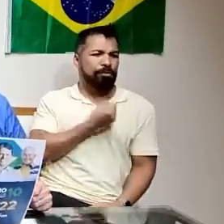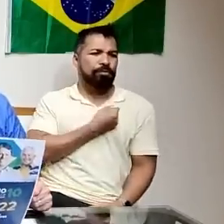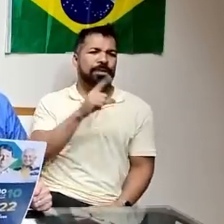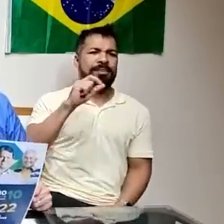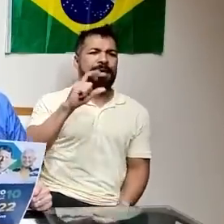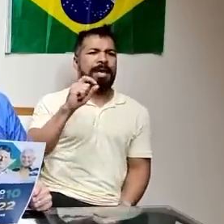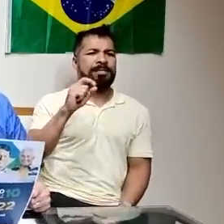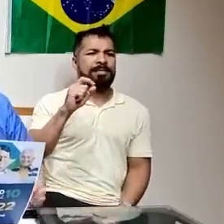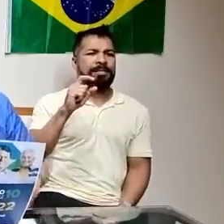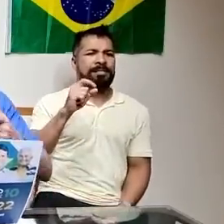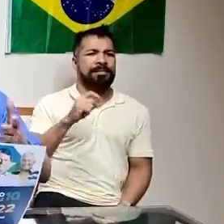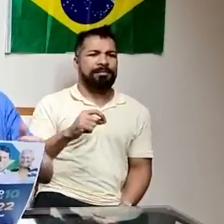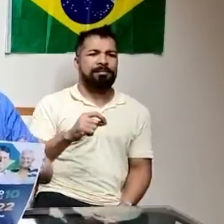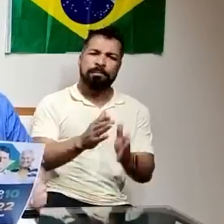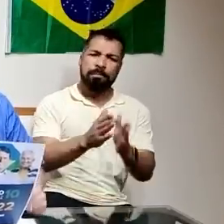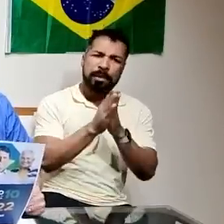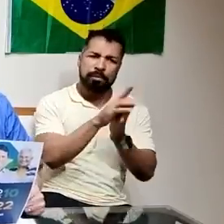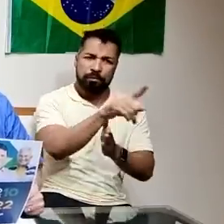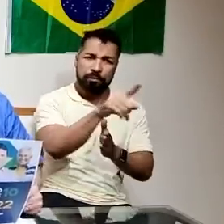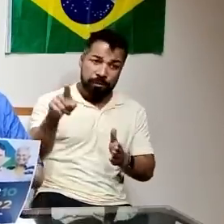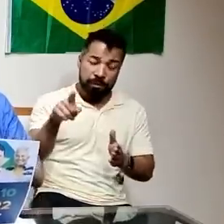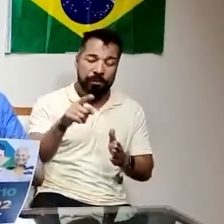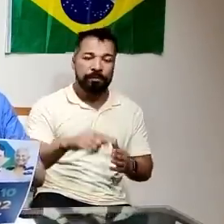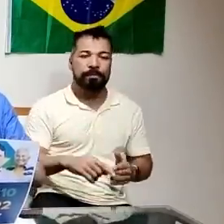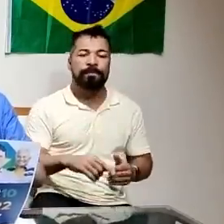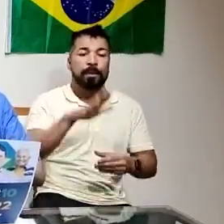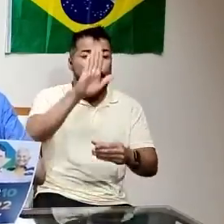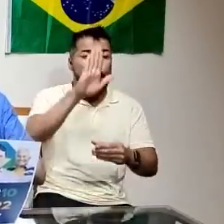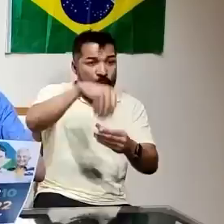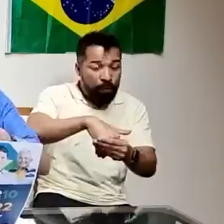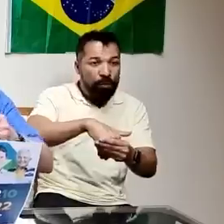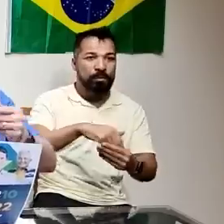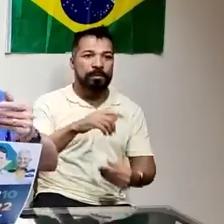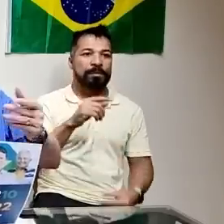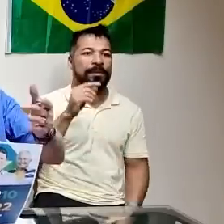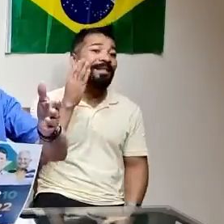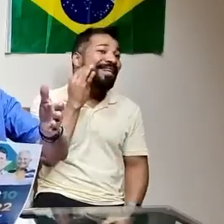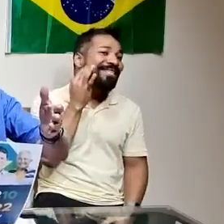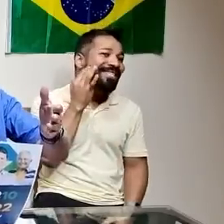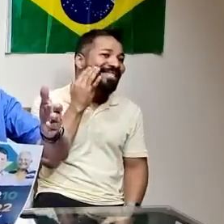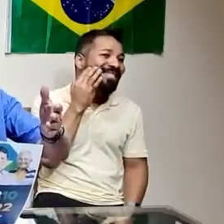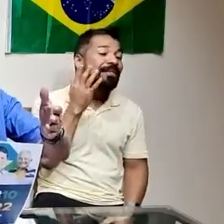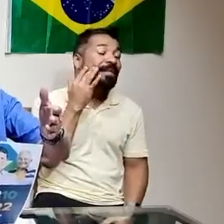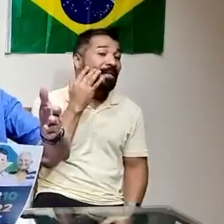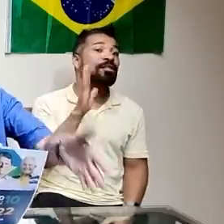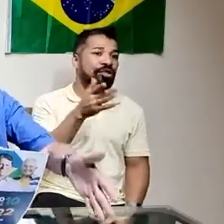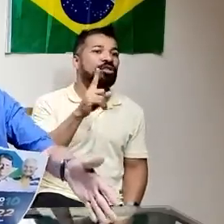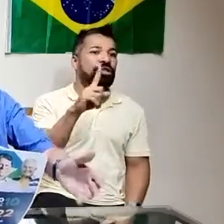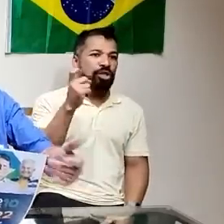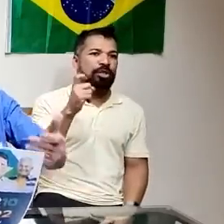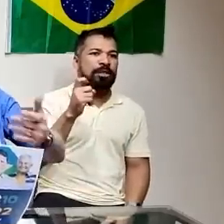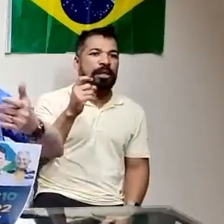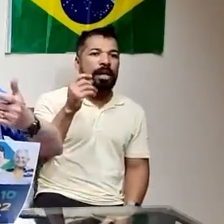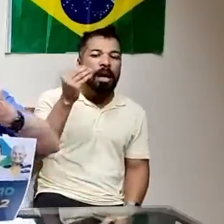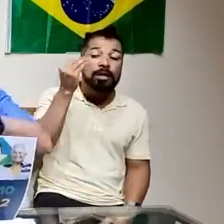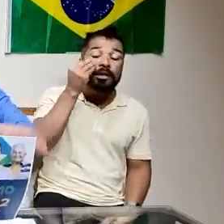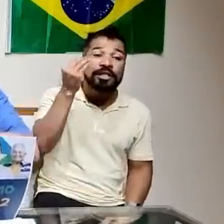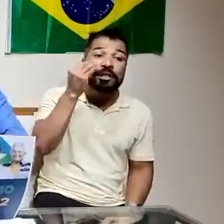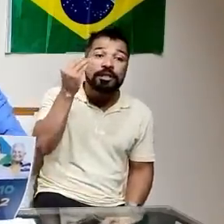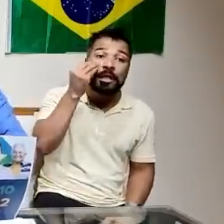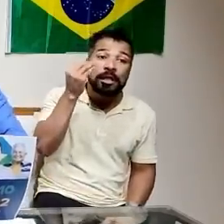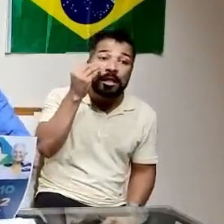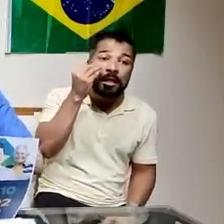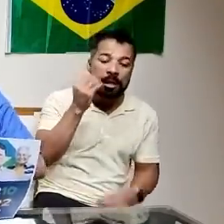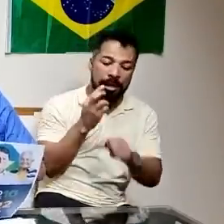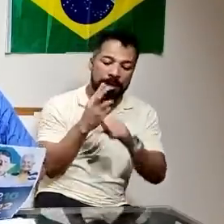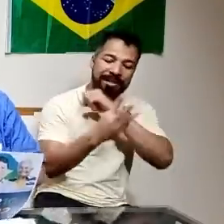aí. Tá? Eu peço a você o voto nele. Ele já foi provado ao